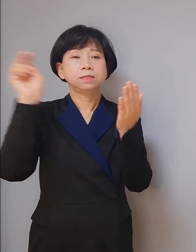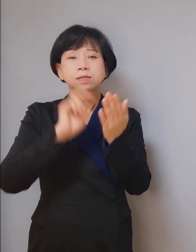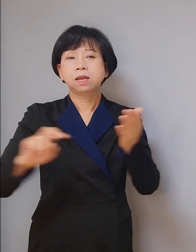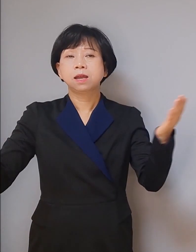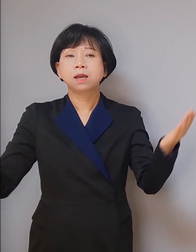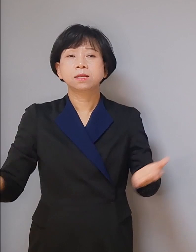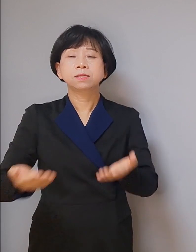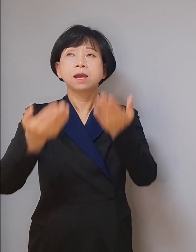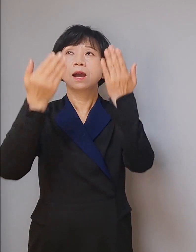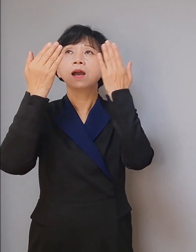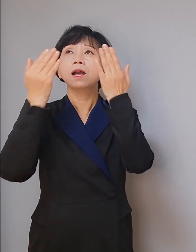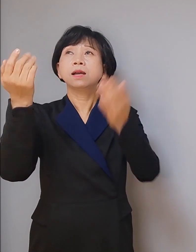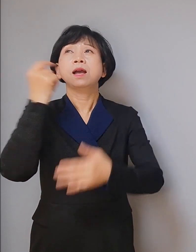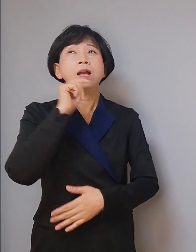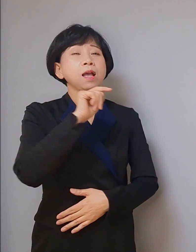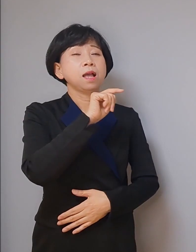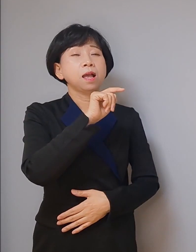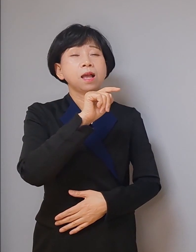다